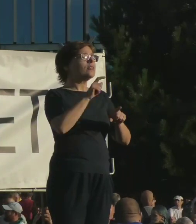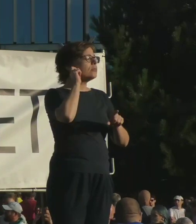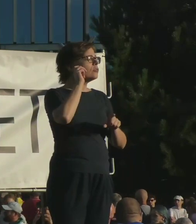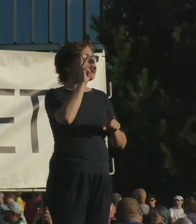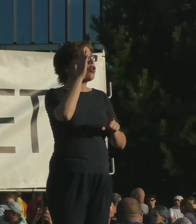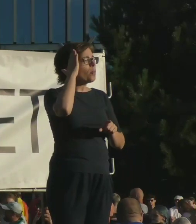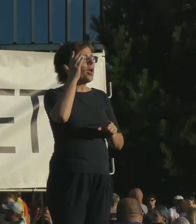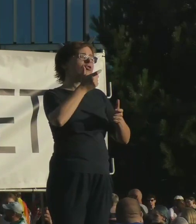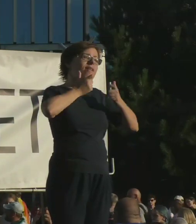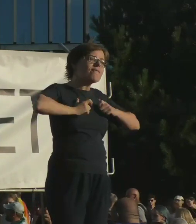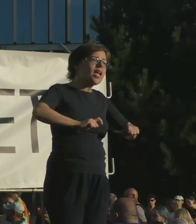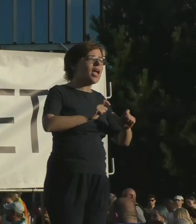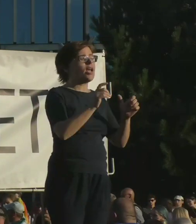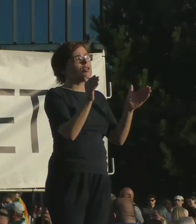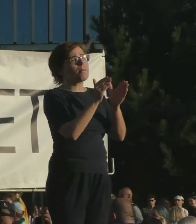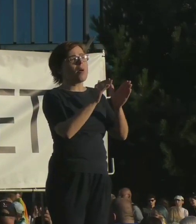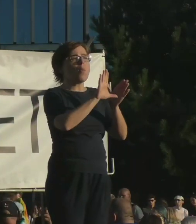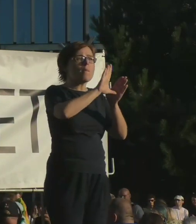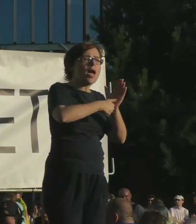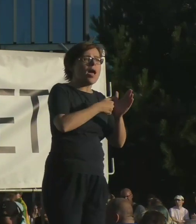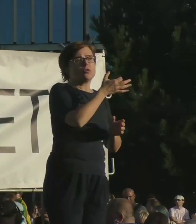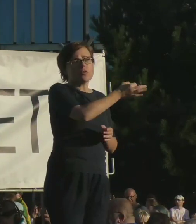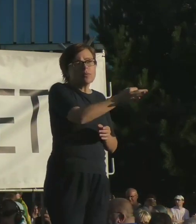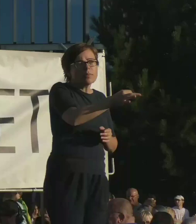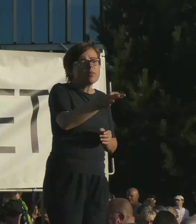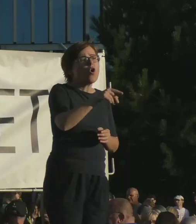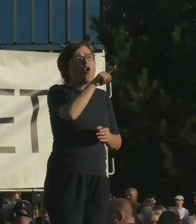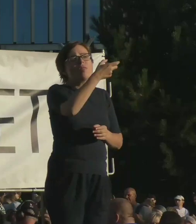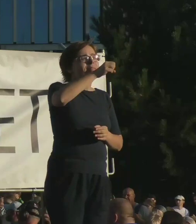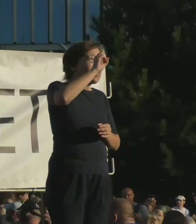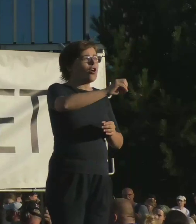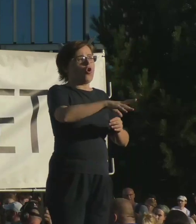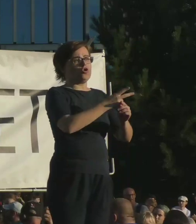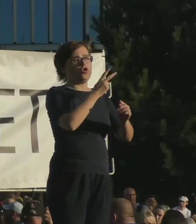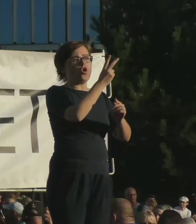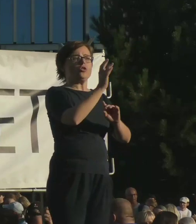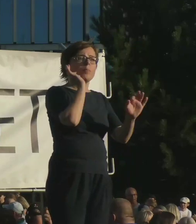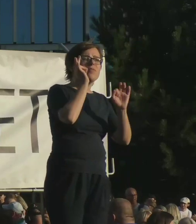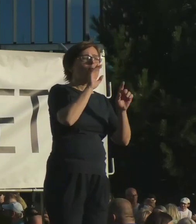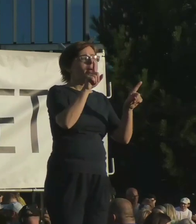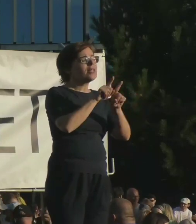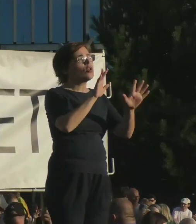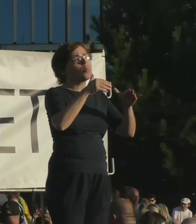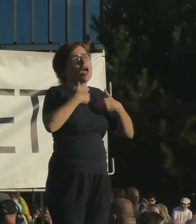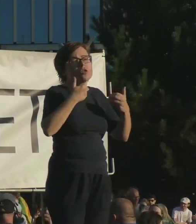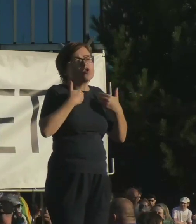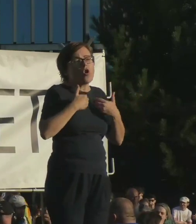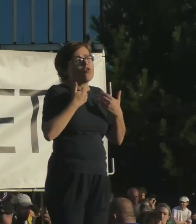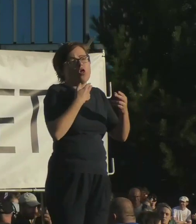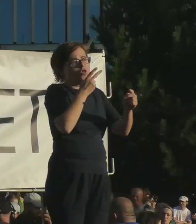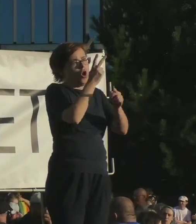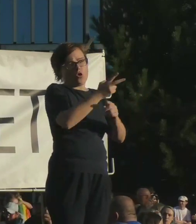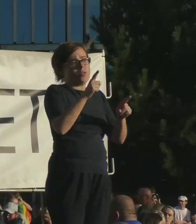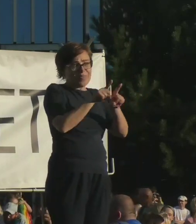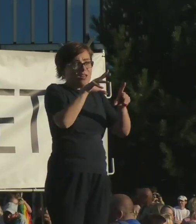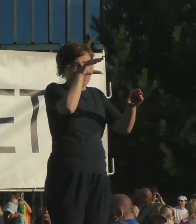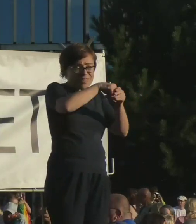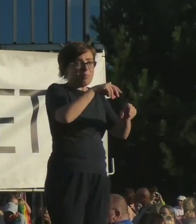i małych miejscowości, które mają najgorszy dostęp do informacji i opieki zdrowotnej, w tym do ginekologa.